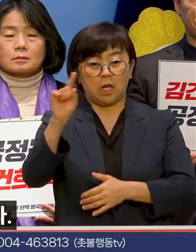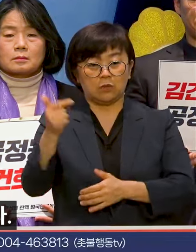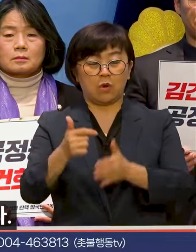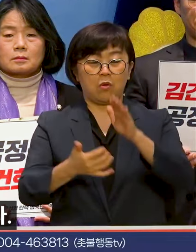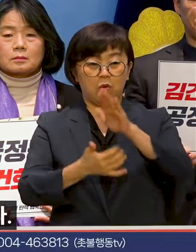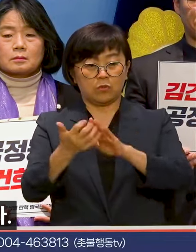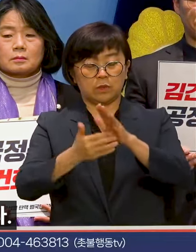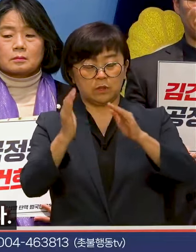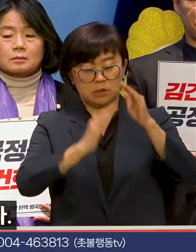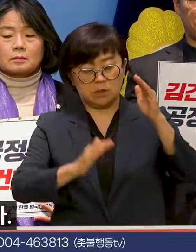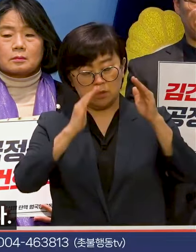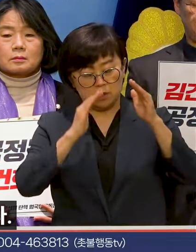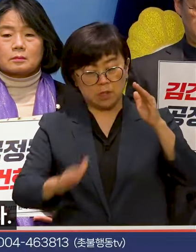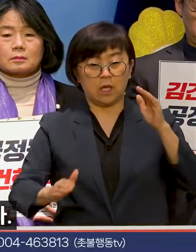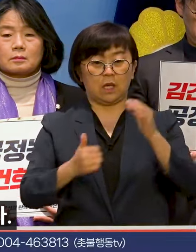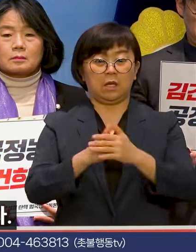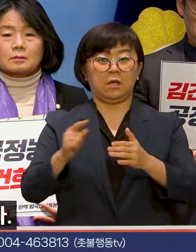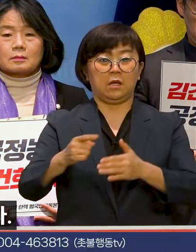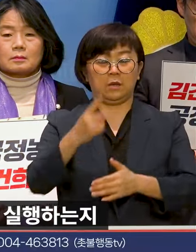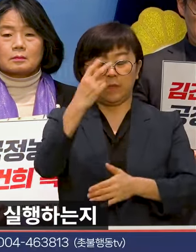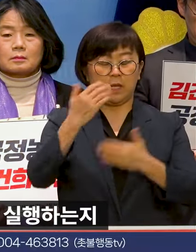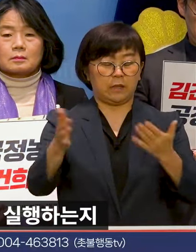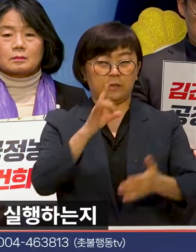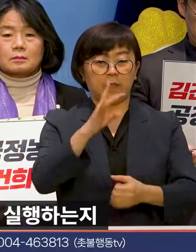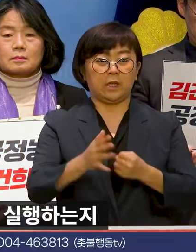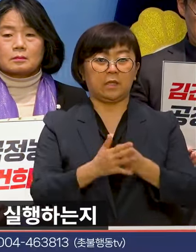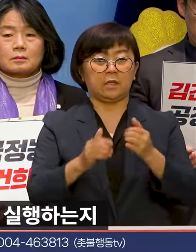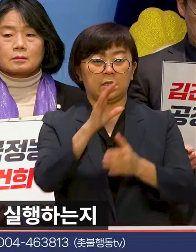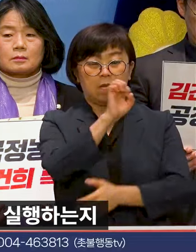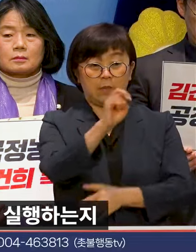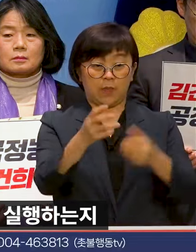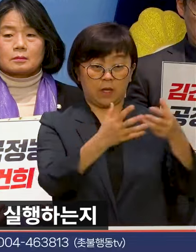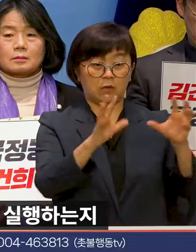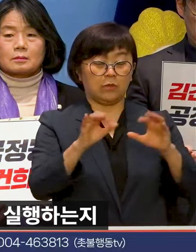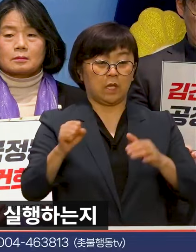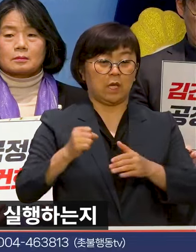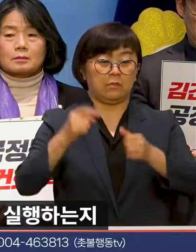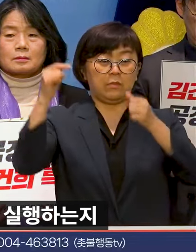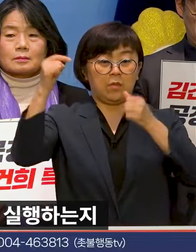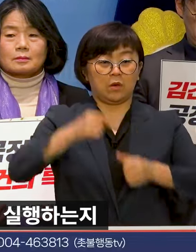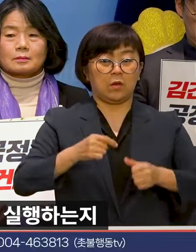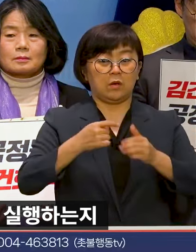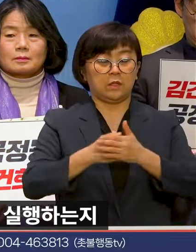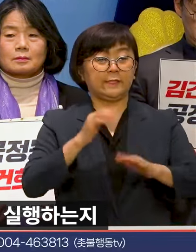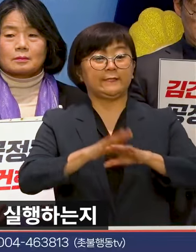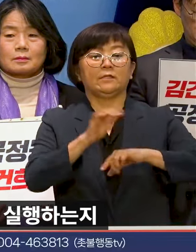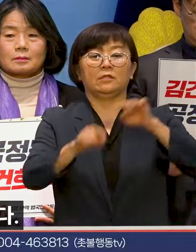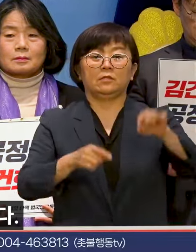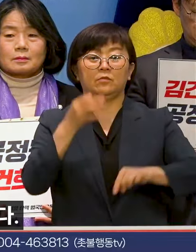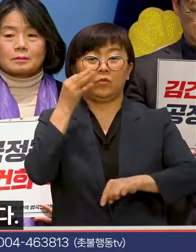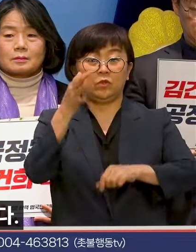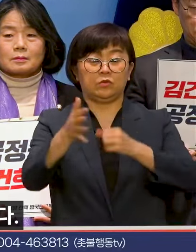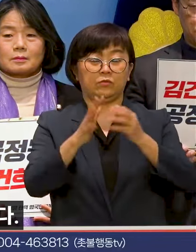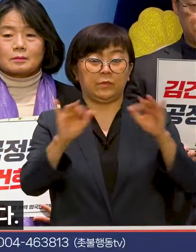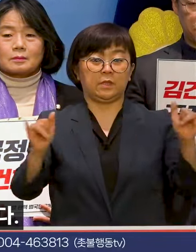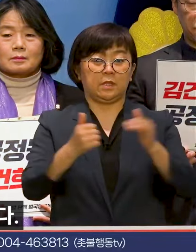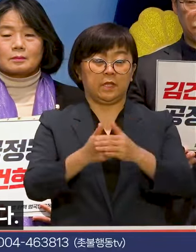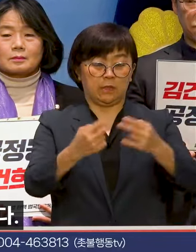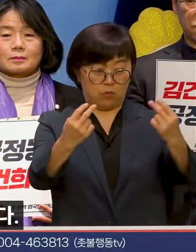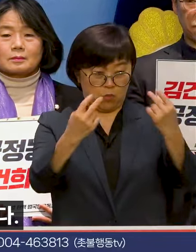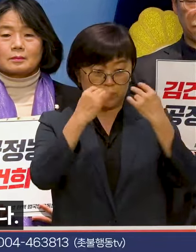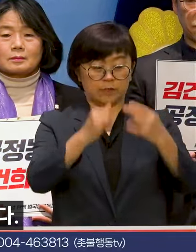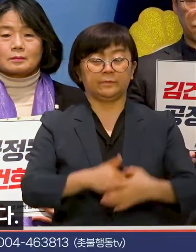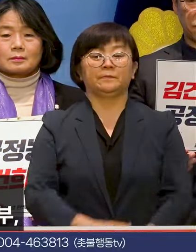수에 절대 놀아나서 안 됩니다 우리 야당들이 국민의 명령을 어떻게 실행하는지 국민들이